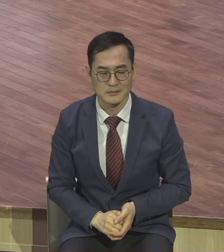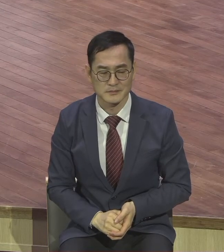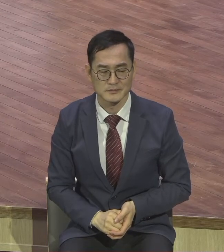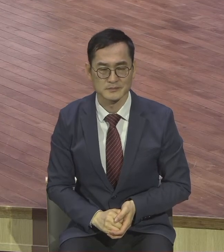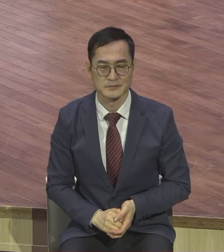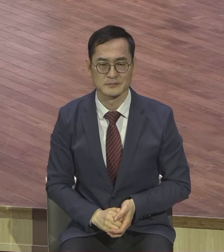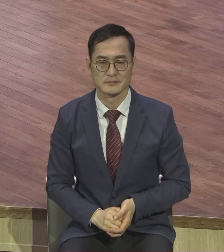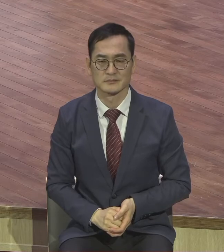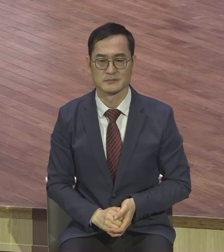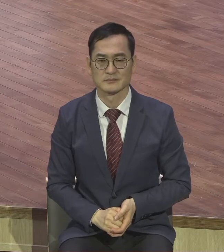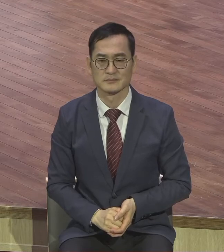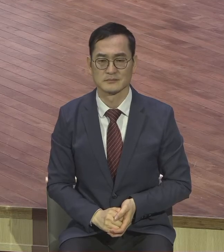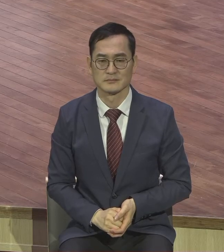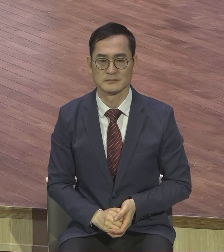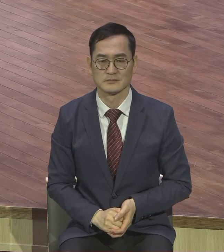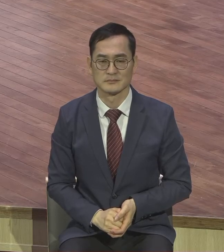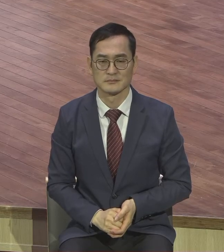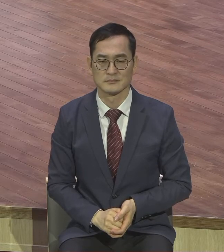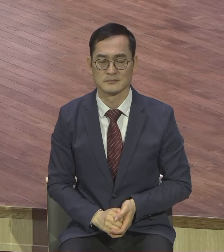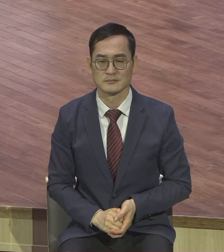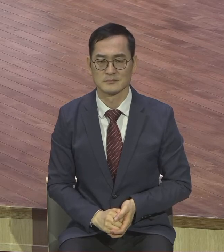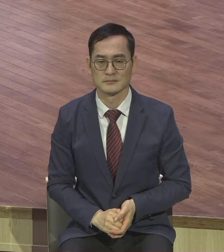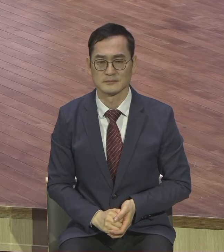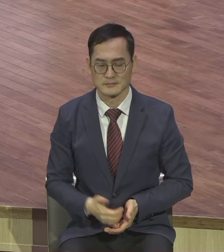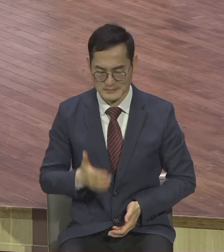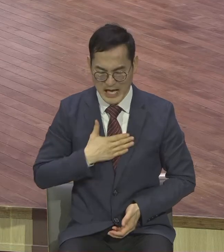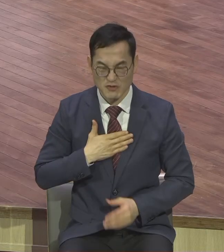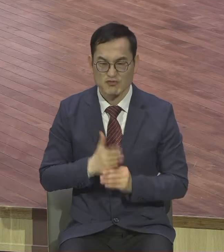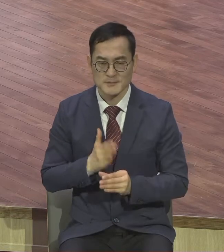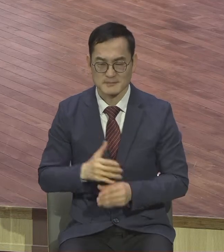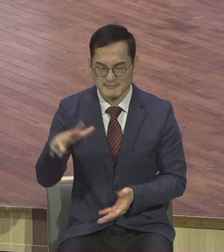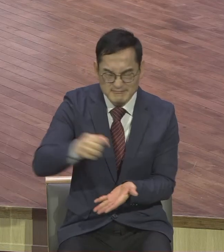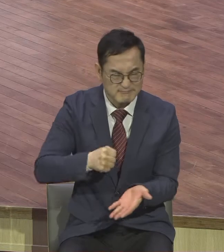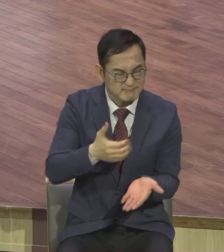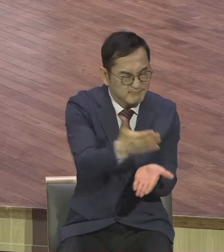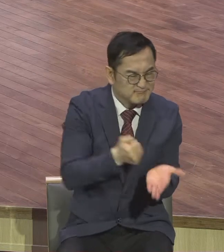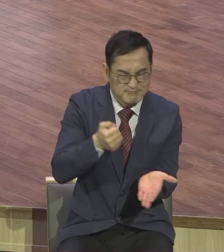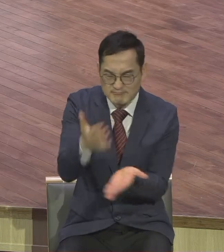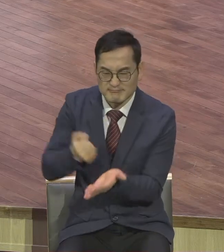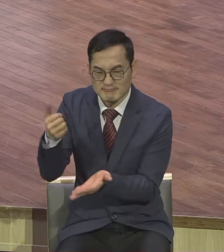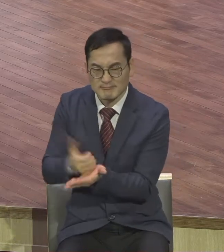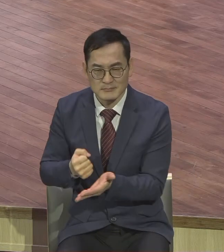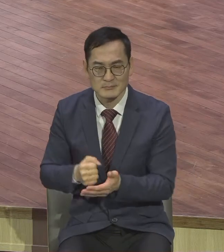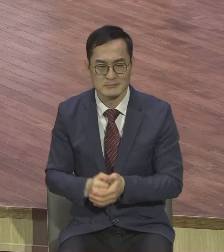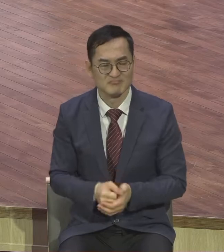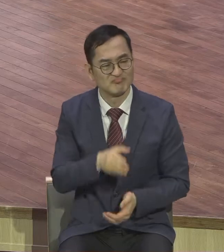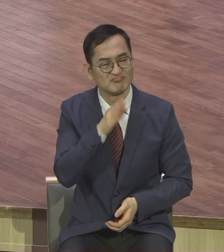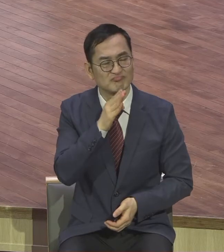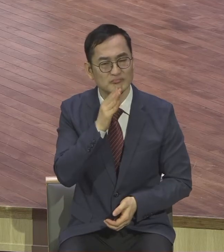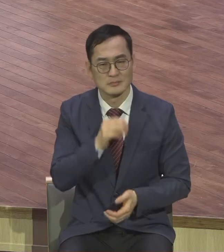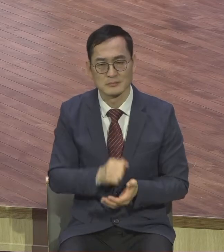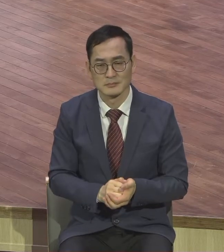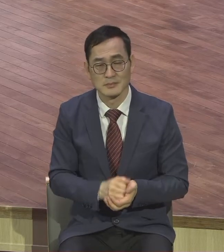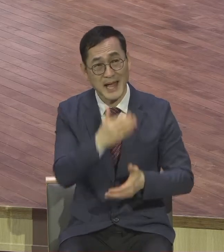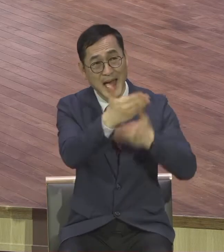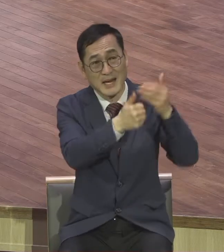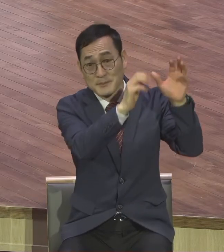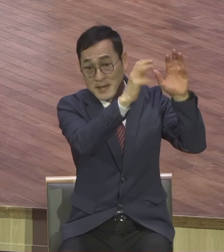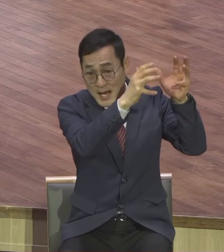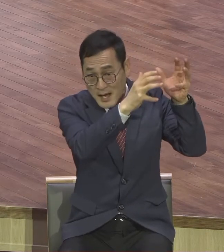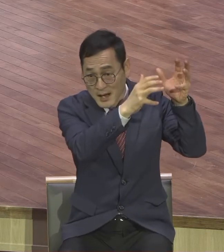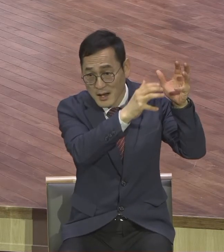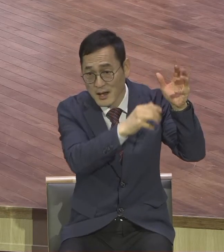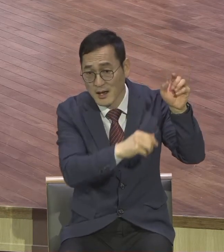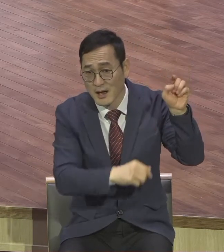것에서 못 벗어난 거예요 하나님 나라의 원리와 세상의 원리는 이것을 뭐요 지금 혼돈하고 있어요